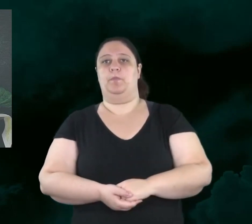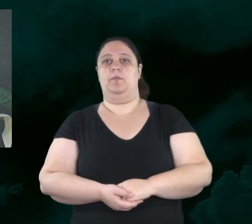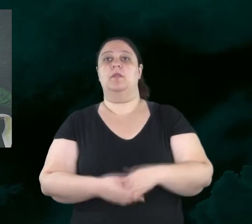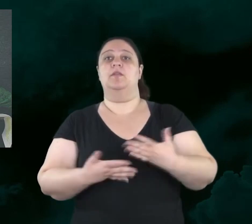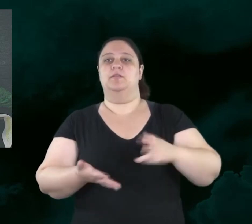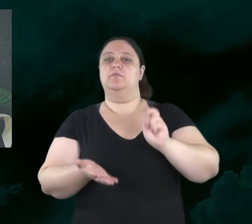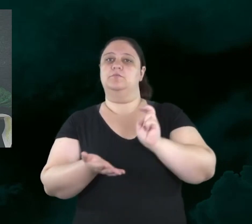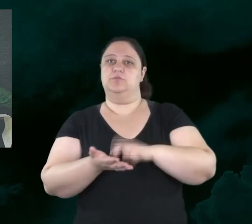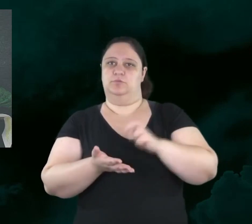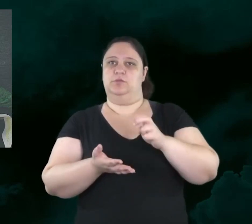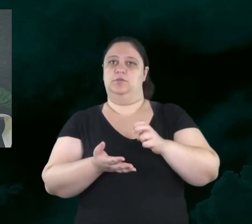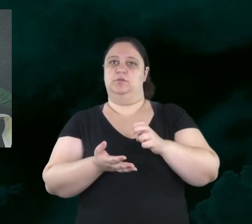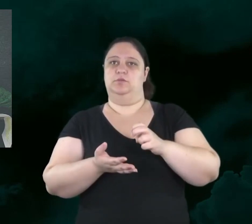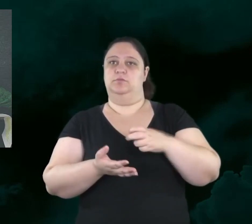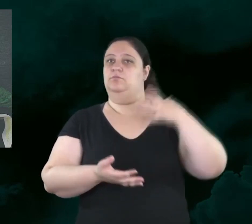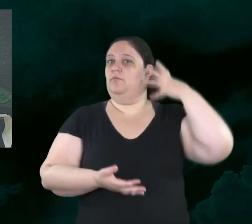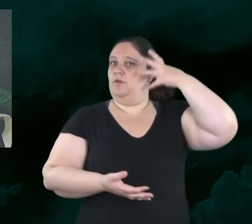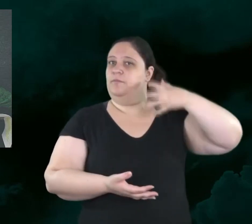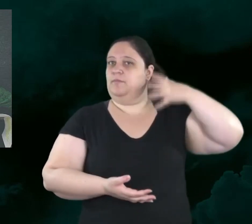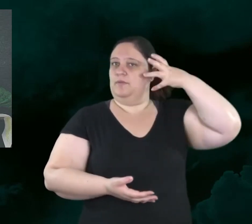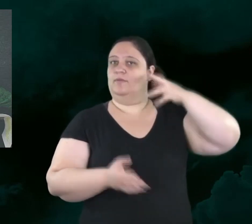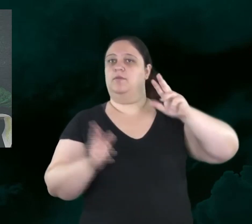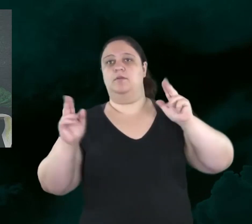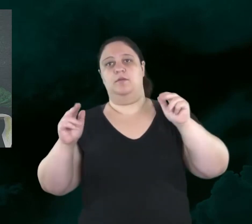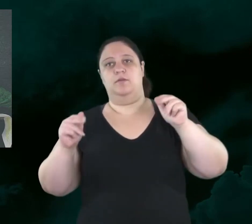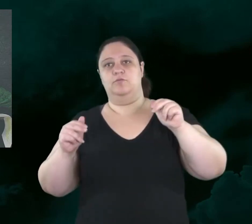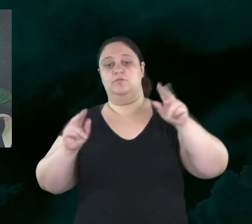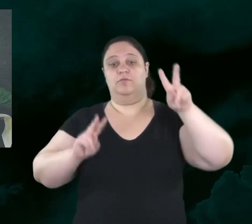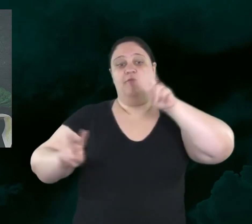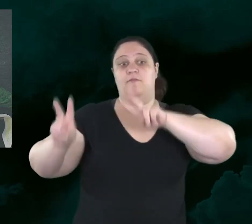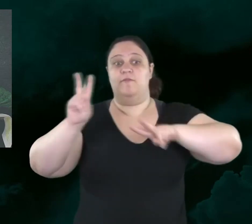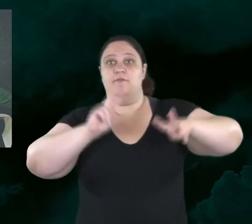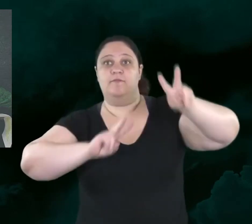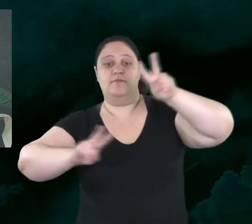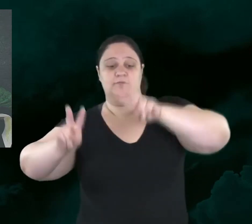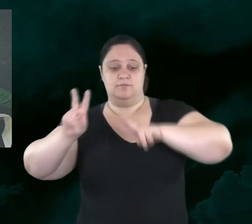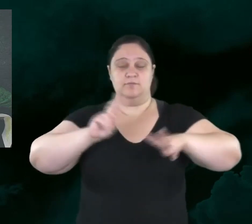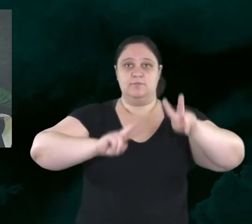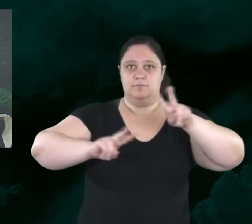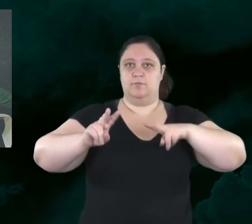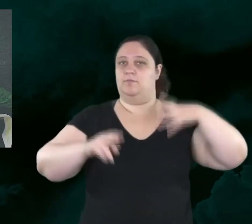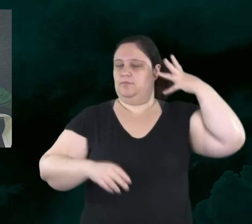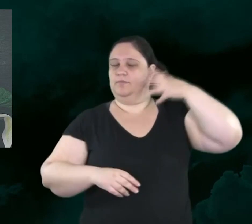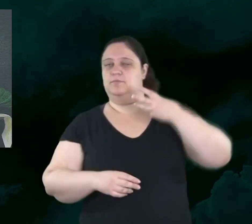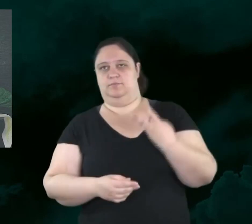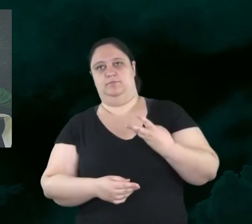mensagem sobre a visão panorâmica, e mensagem 3.